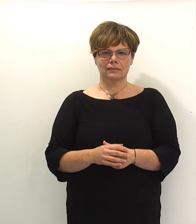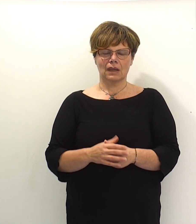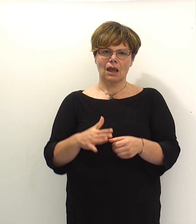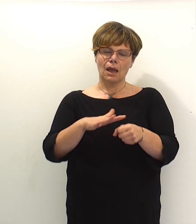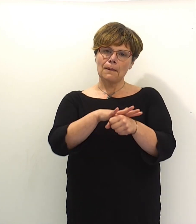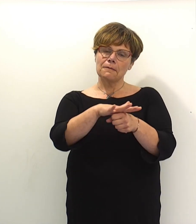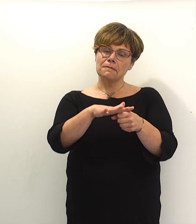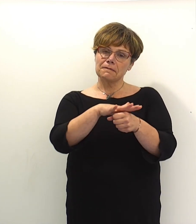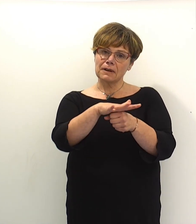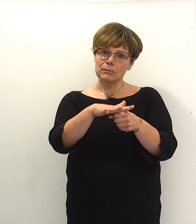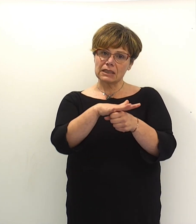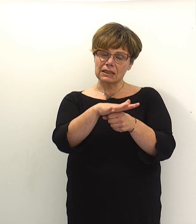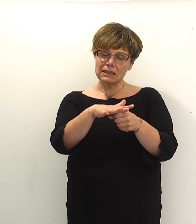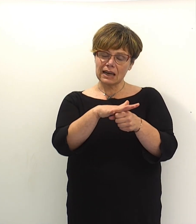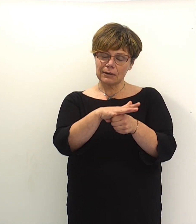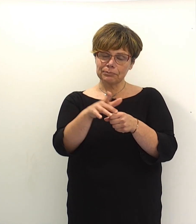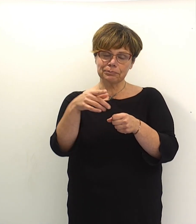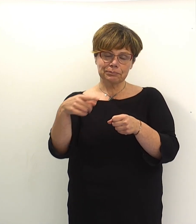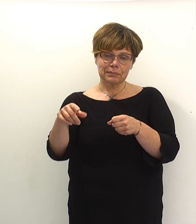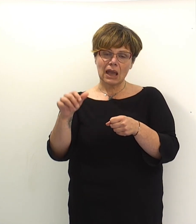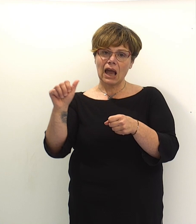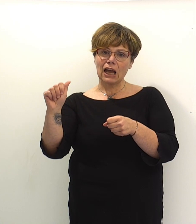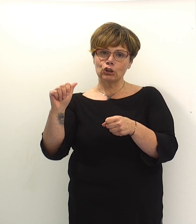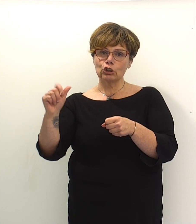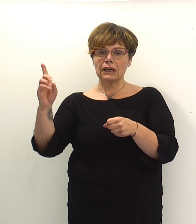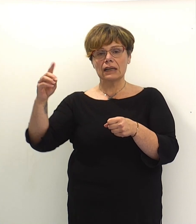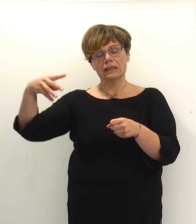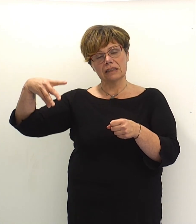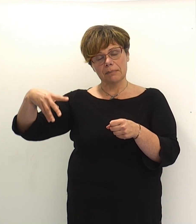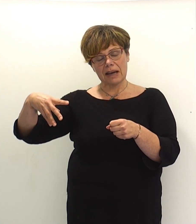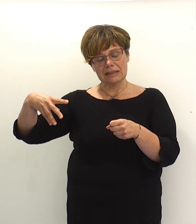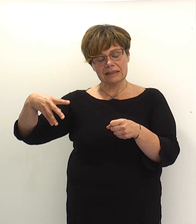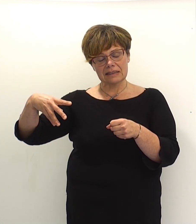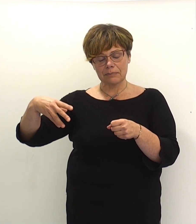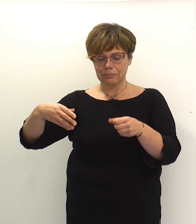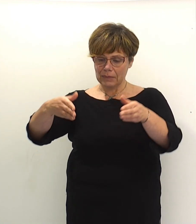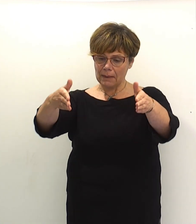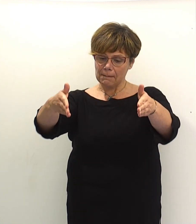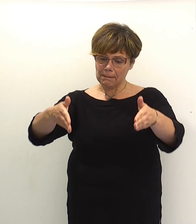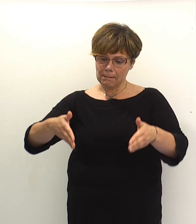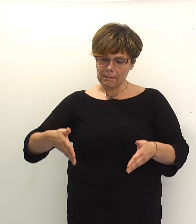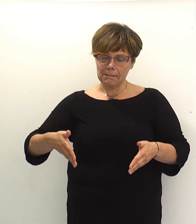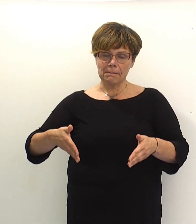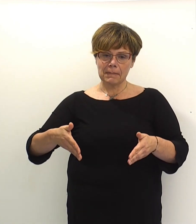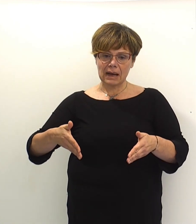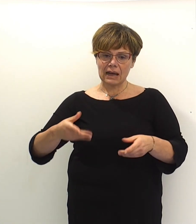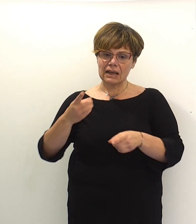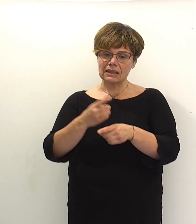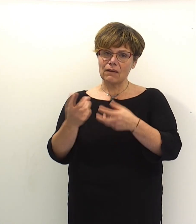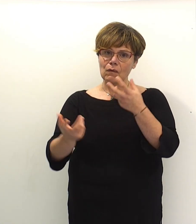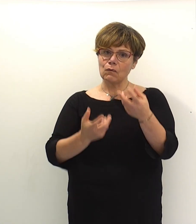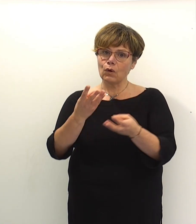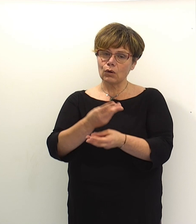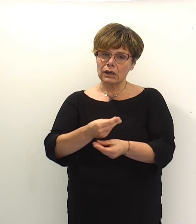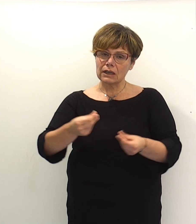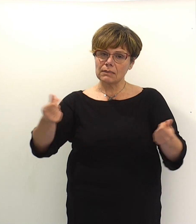richiesta della famiglia è stata autorizzata la cremazione di Antonella Di